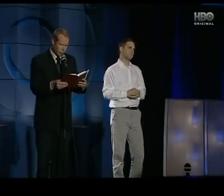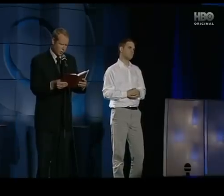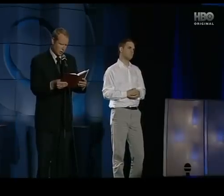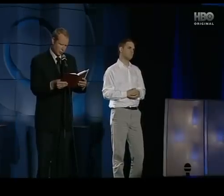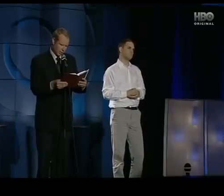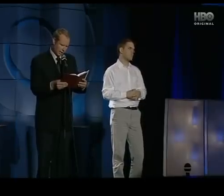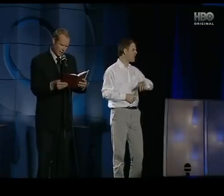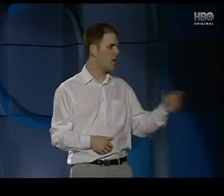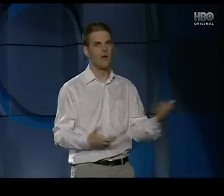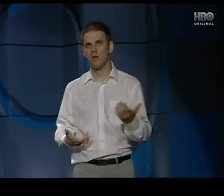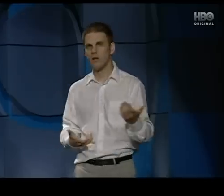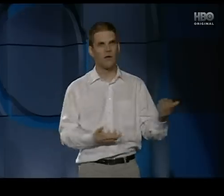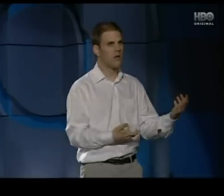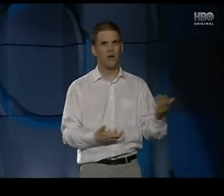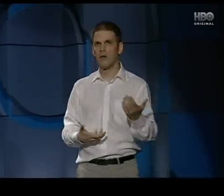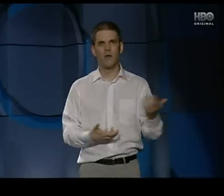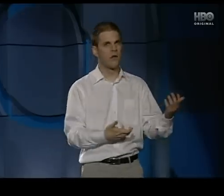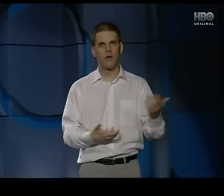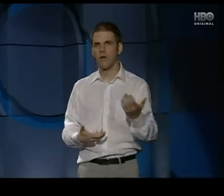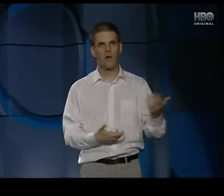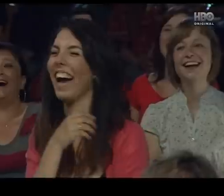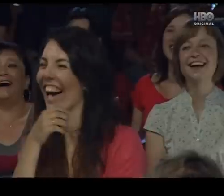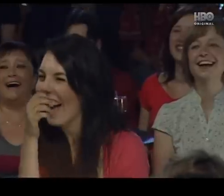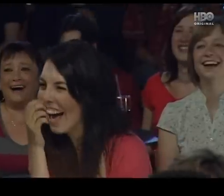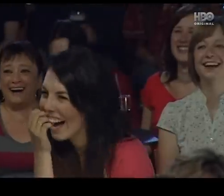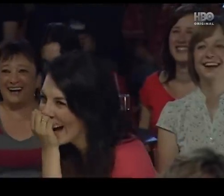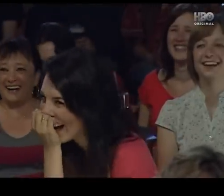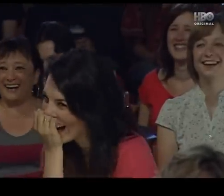Potom je poslal do Betléma